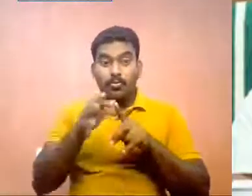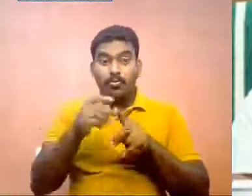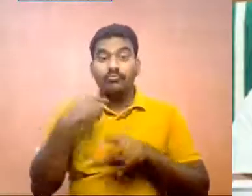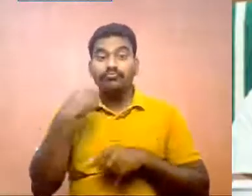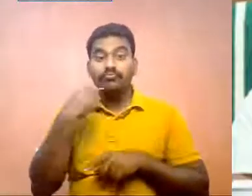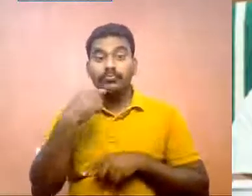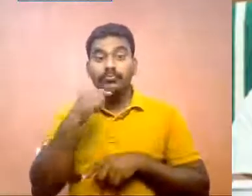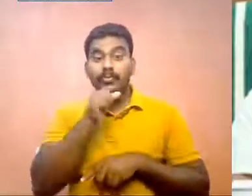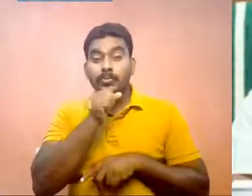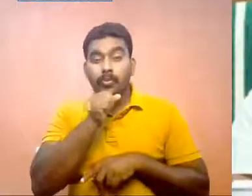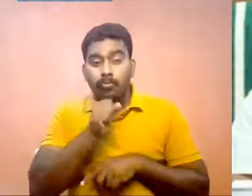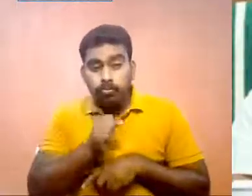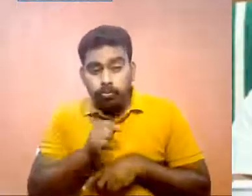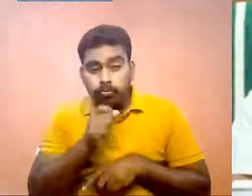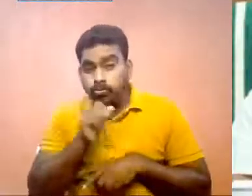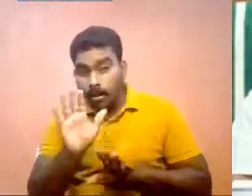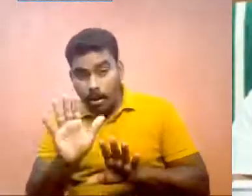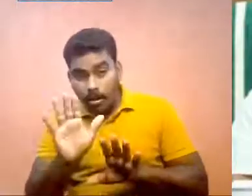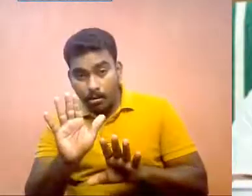അധികം സമ്പർക്കം പുലർത്താതിരിക്കണം. ഇപ്പോൾ